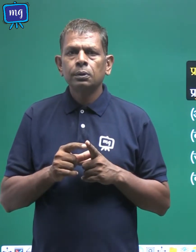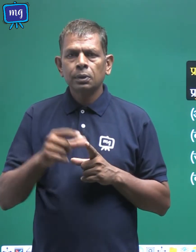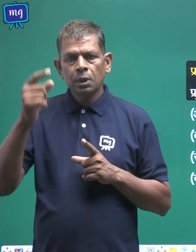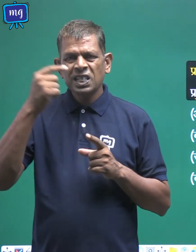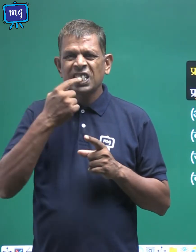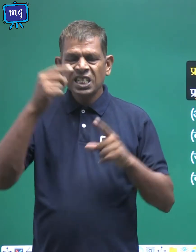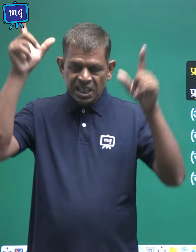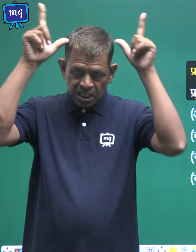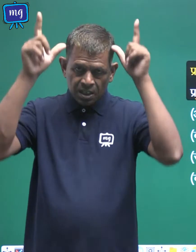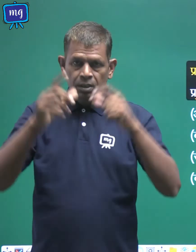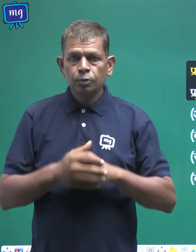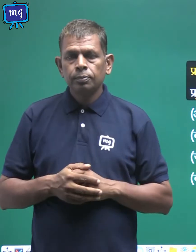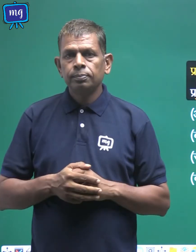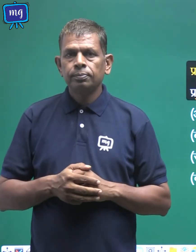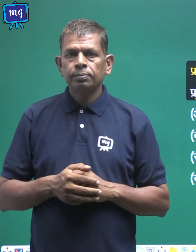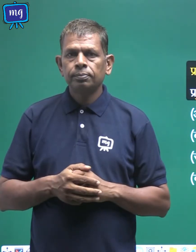गाय।